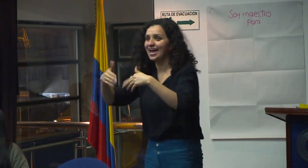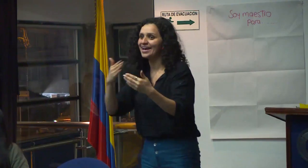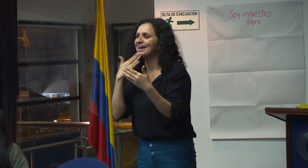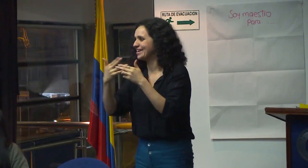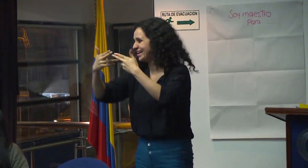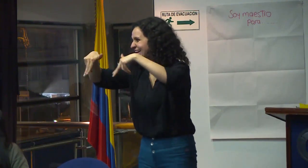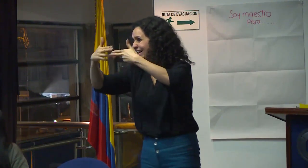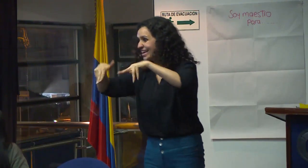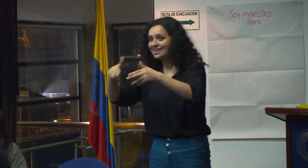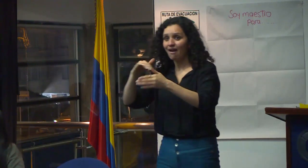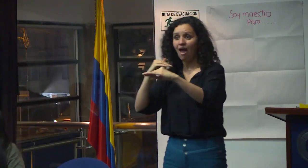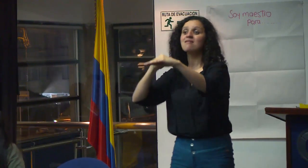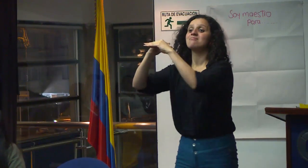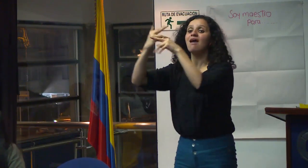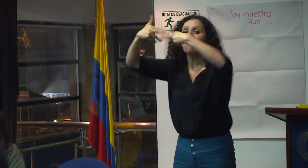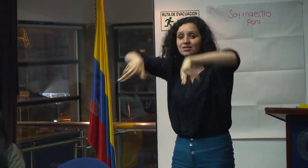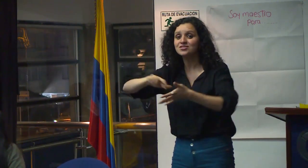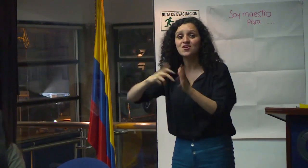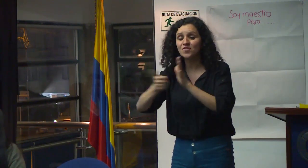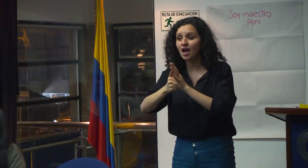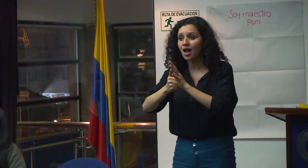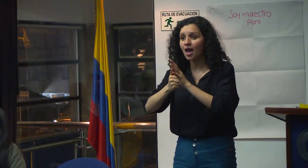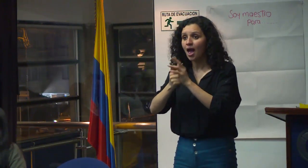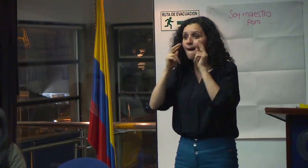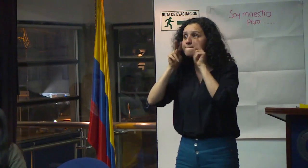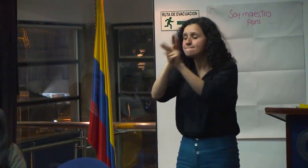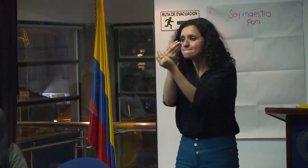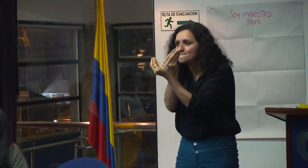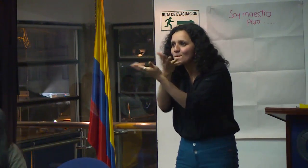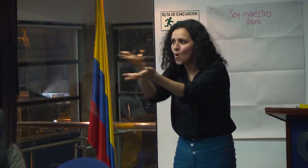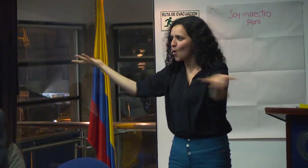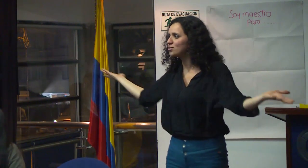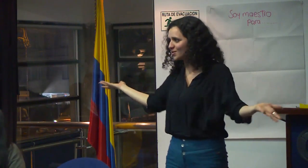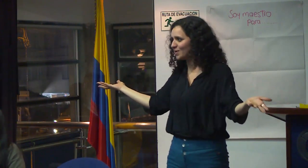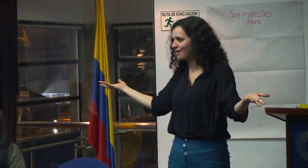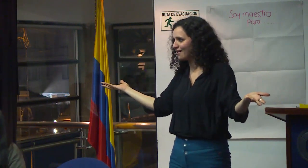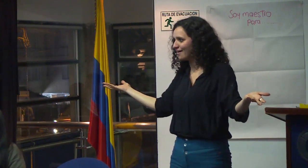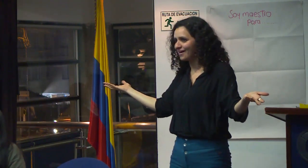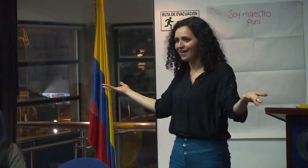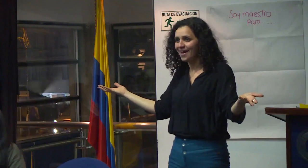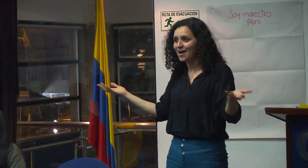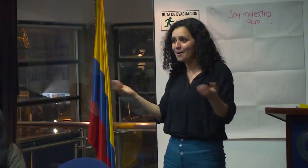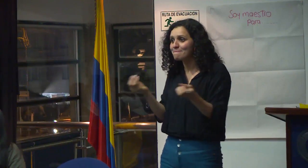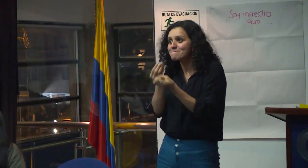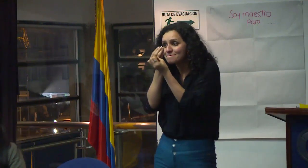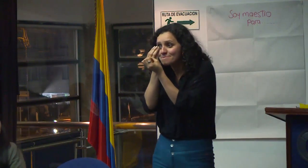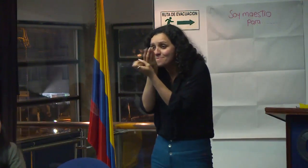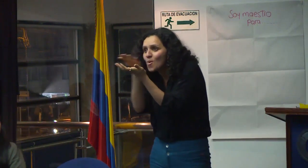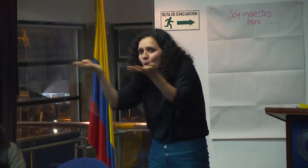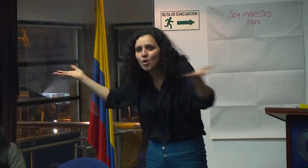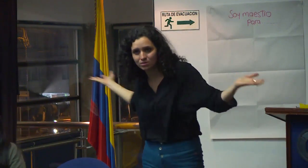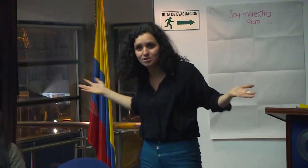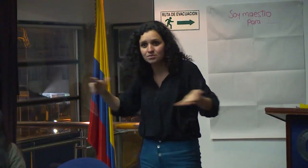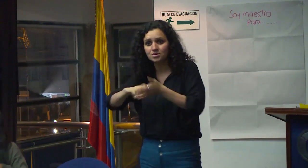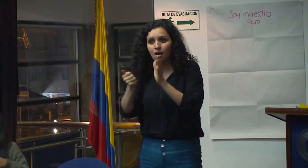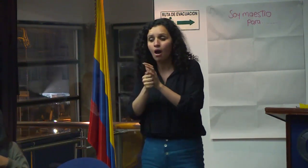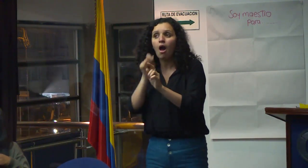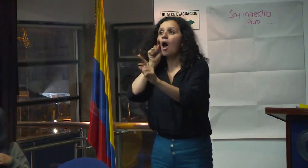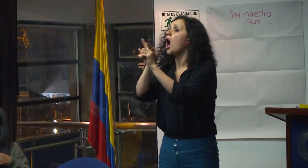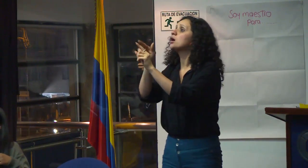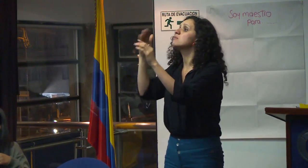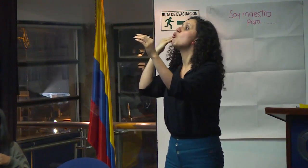¿sí? Esto juega en una mirada múltiple, género. Están mirando la señal de género. ¿Sí? Esto es una mirada no